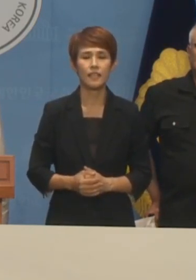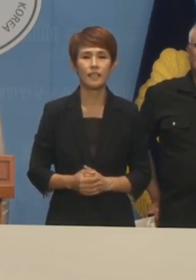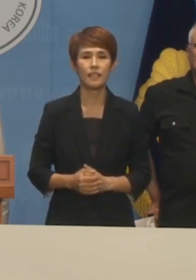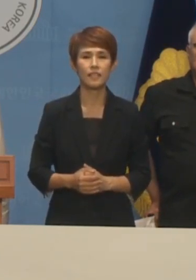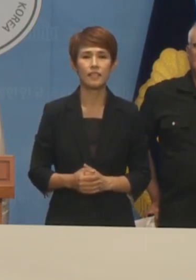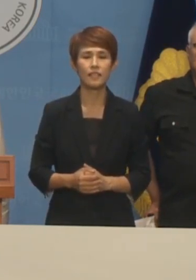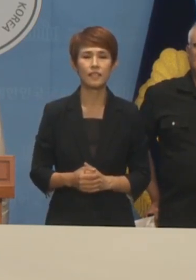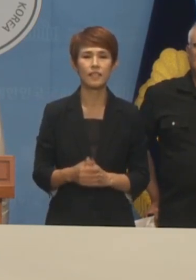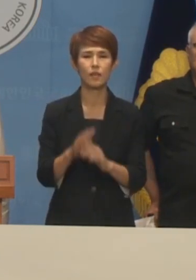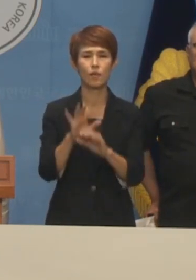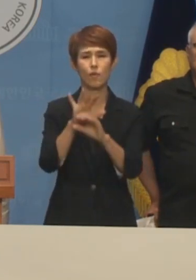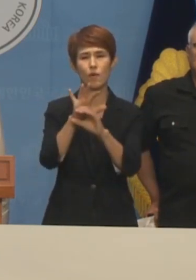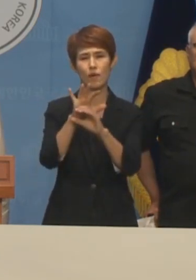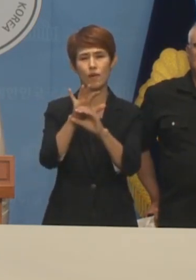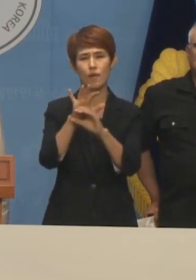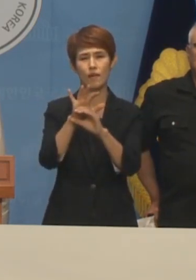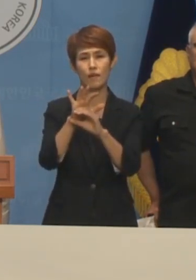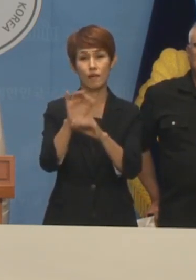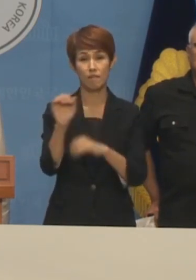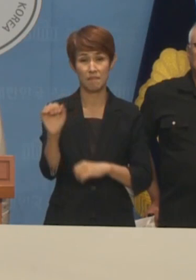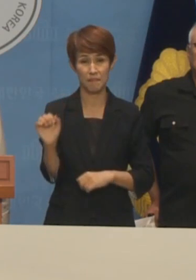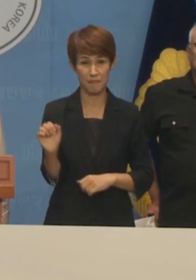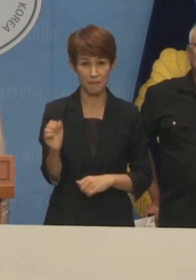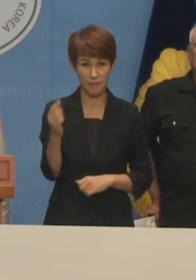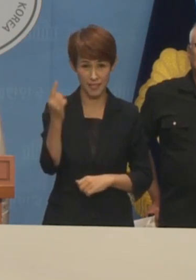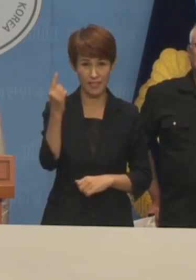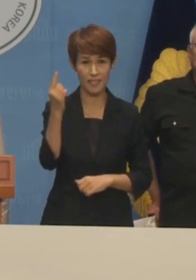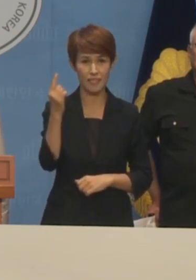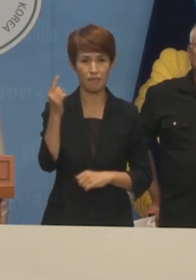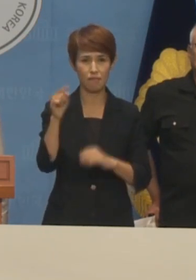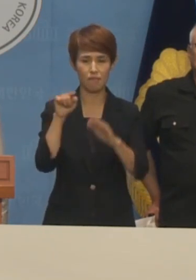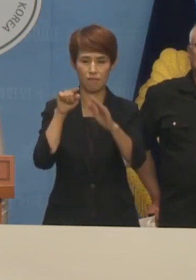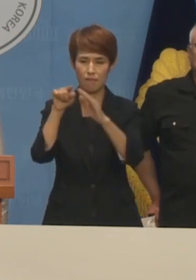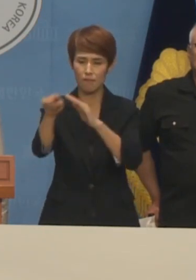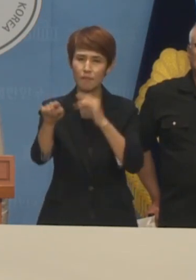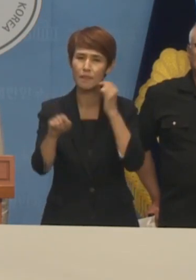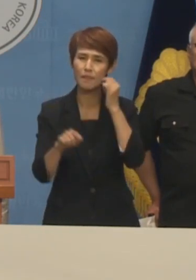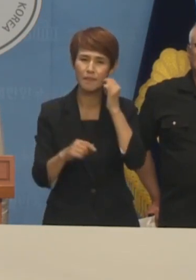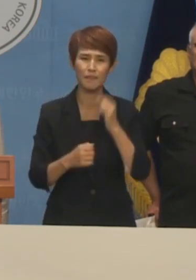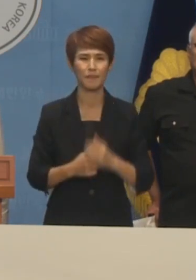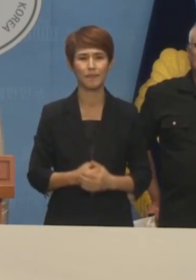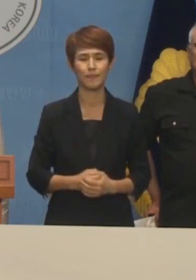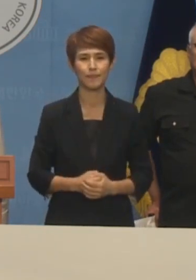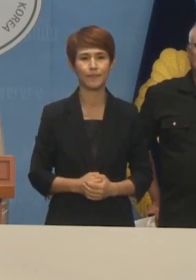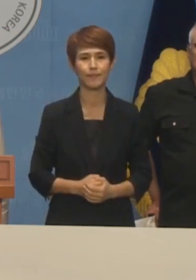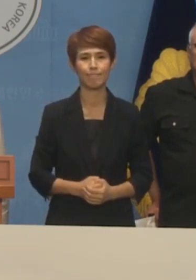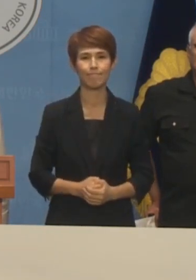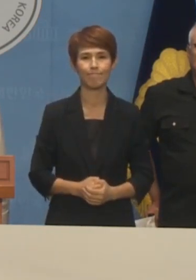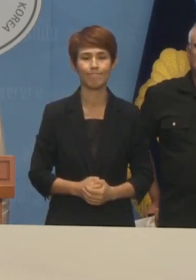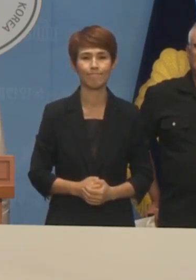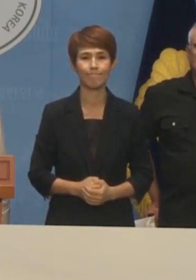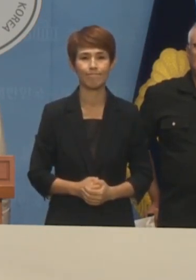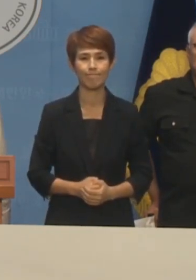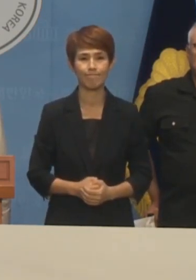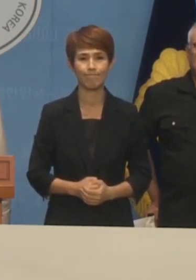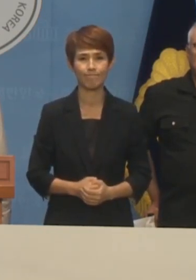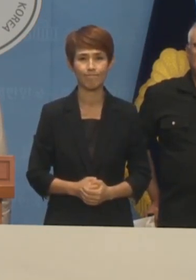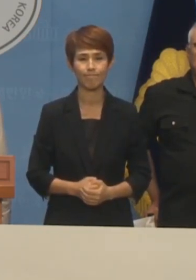해서 아직까지 이렇게 닫혀져 있었습니다. 그래하여